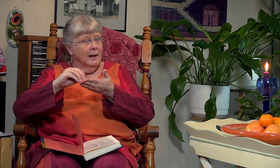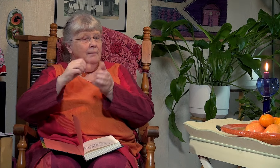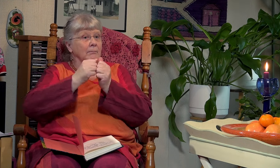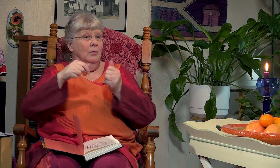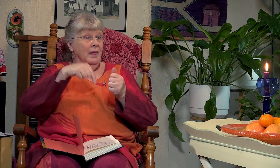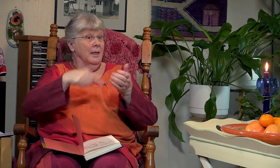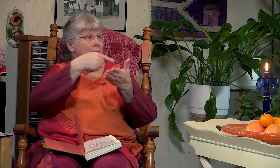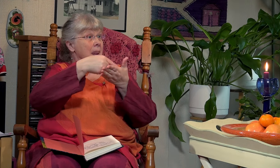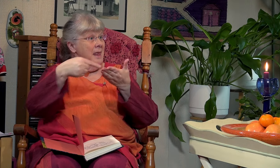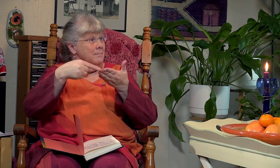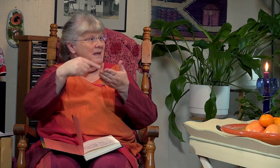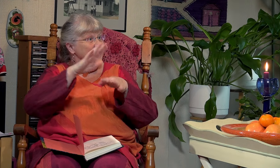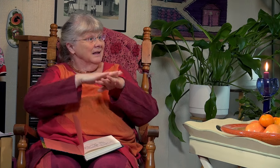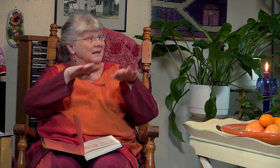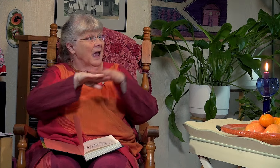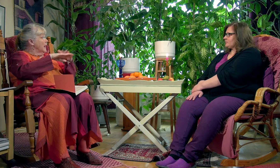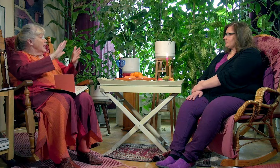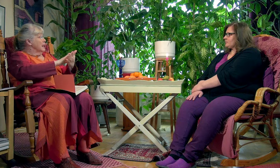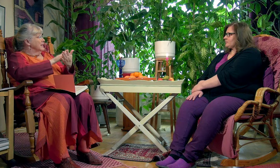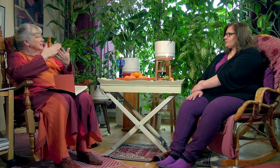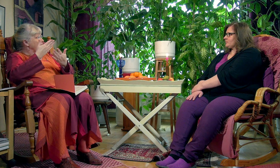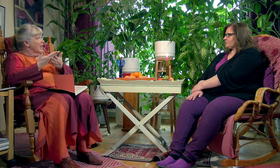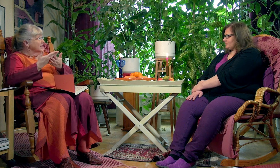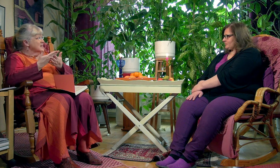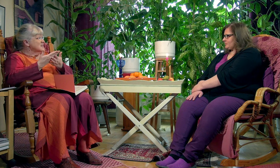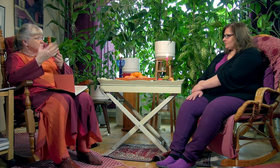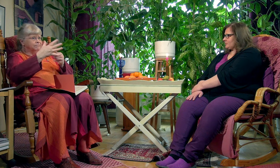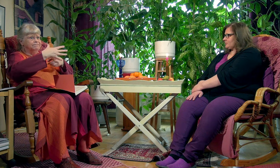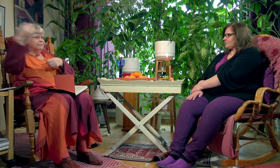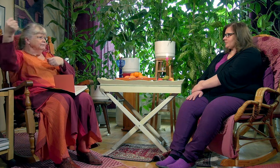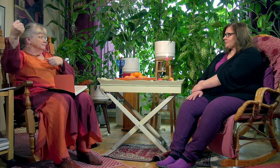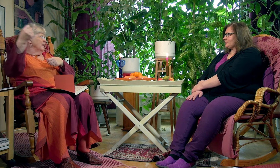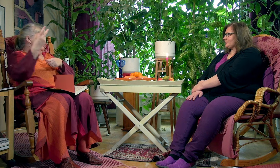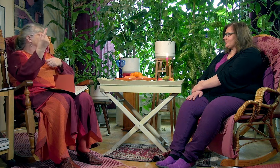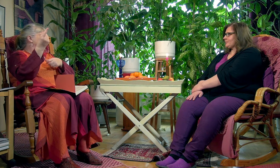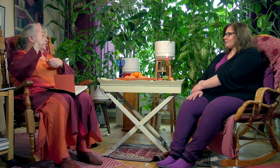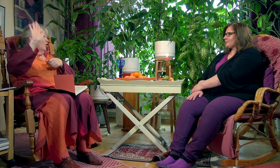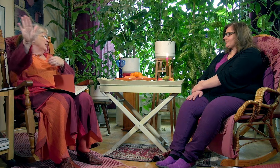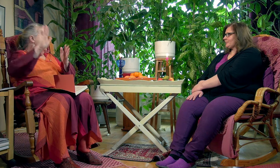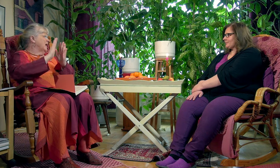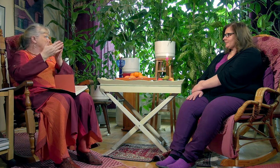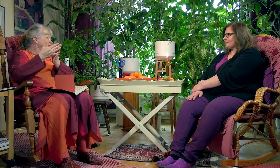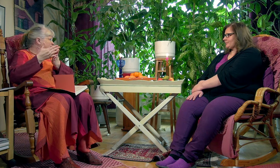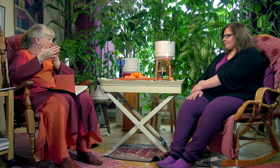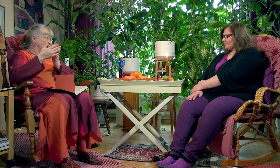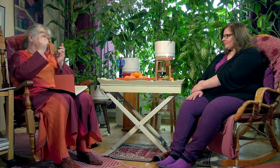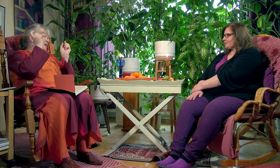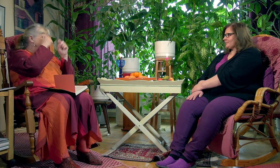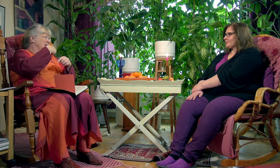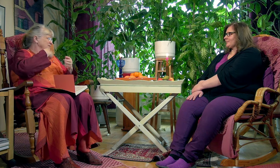Ja jatkoin kirjoittamista, mutta tämä nimi käden käänteessä, se varastettiin toisen